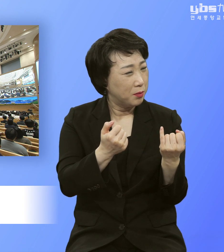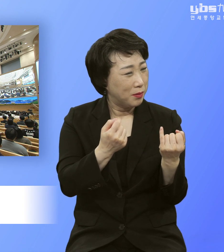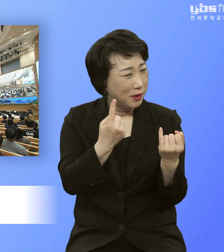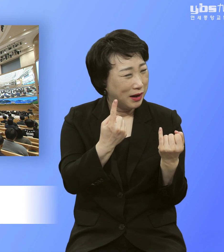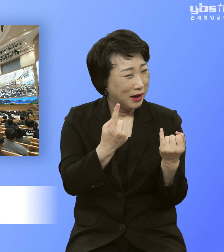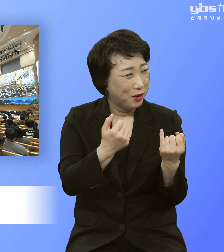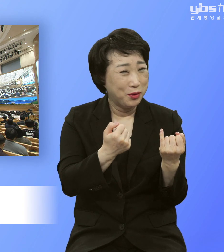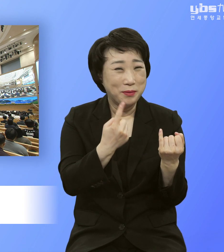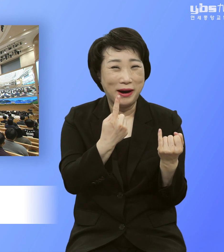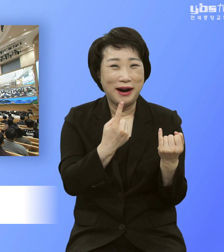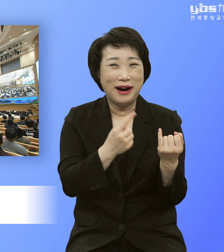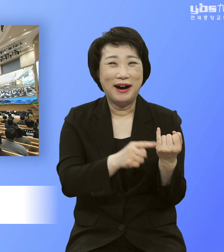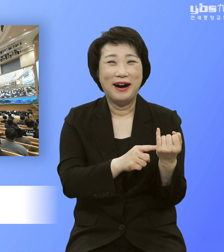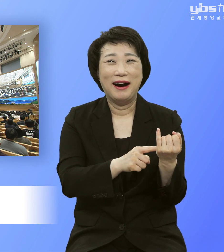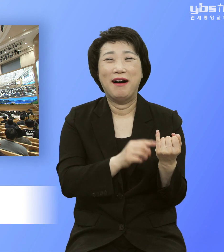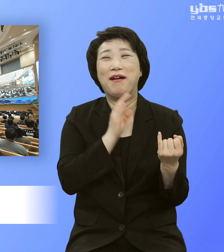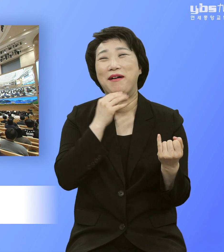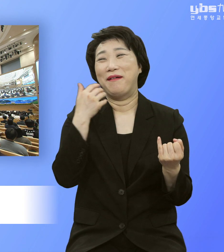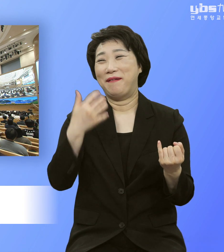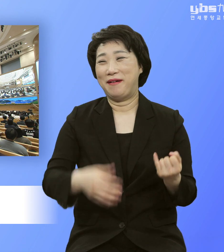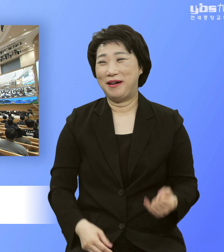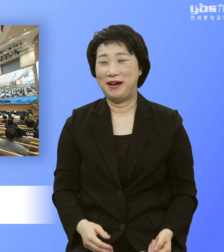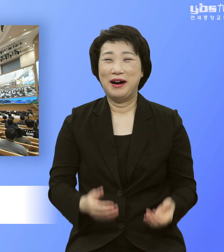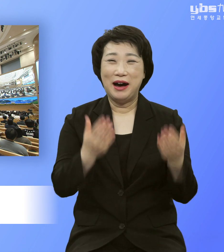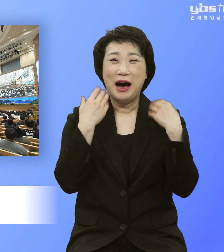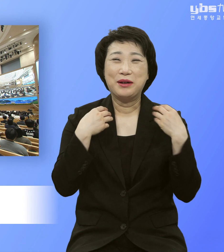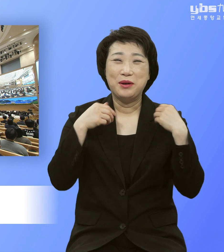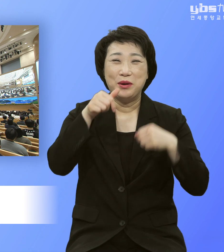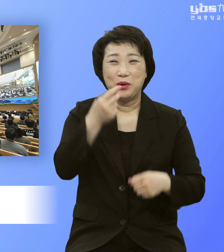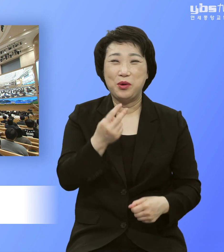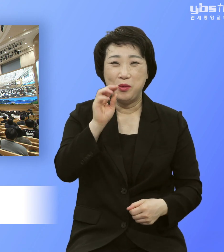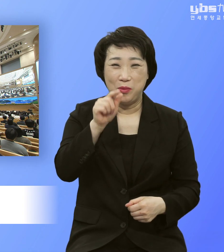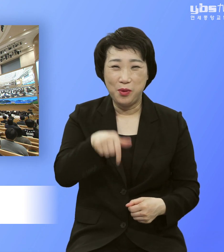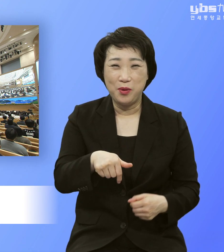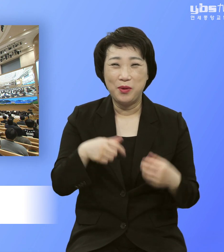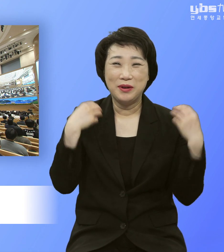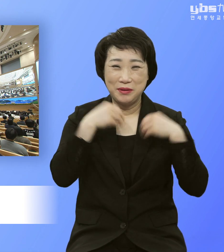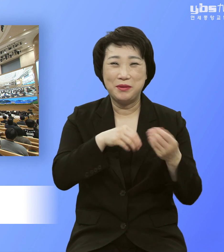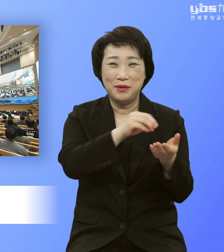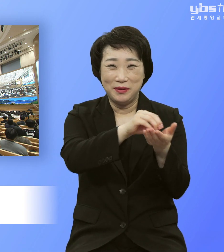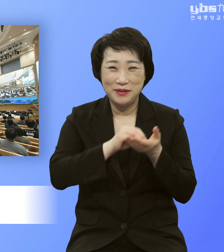51. 그래요. 교복 입고 왔어 우리 교회. 응?